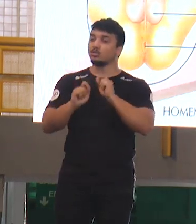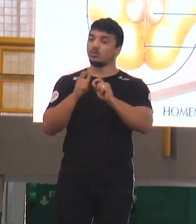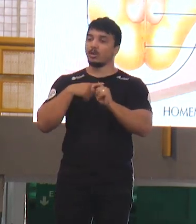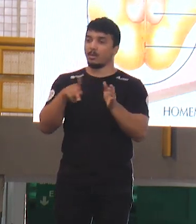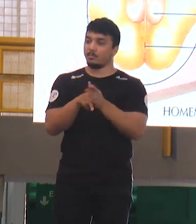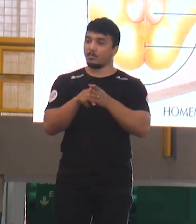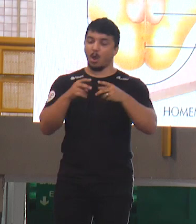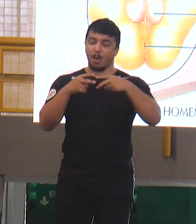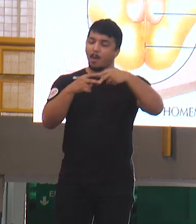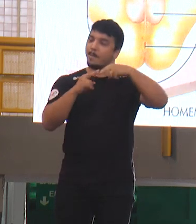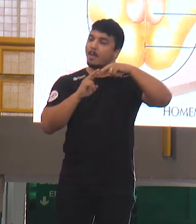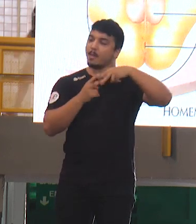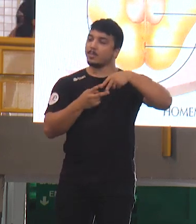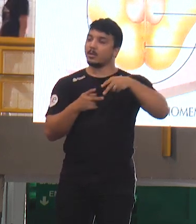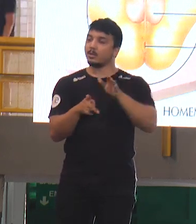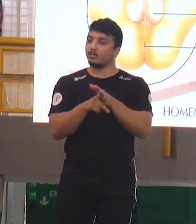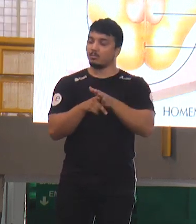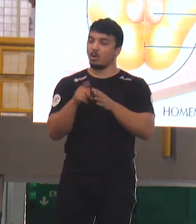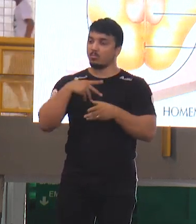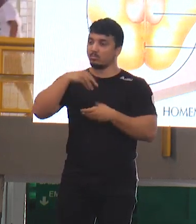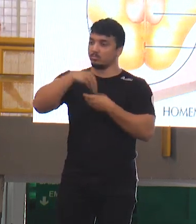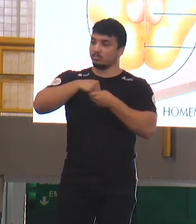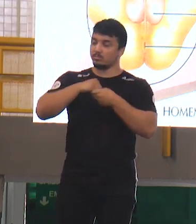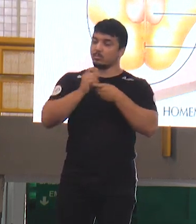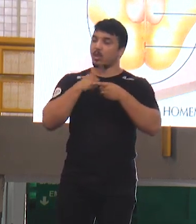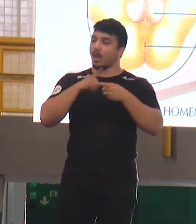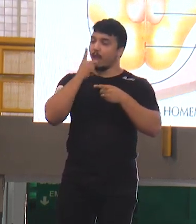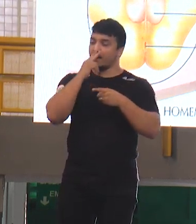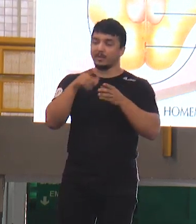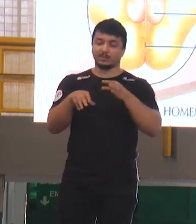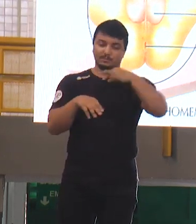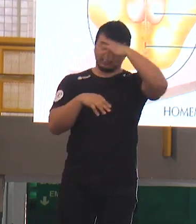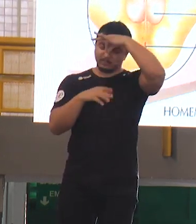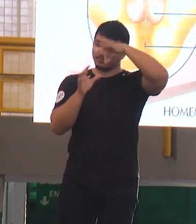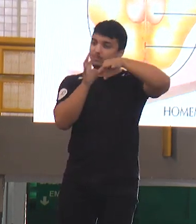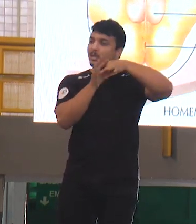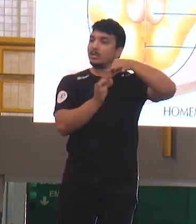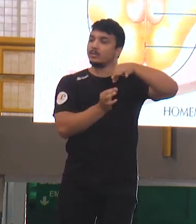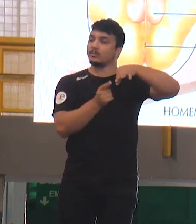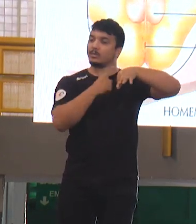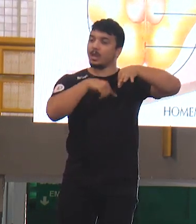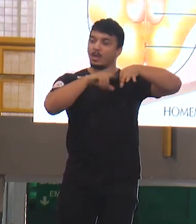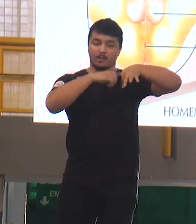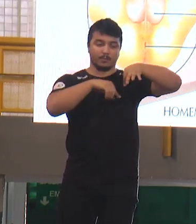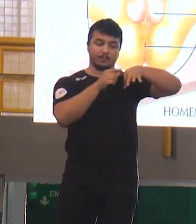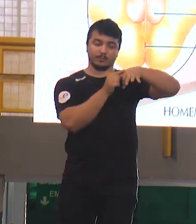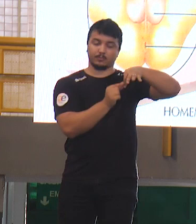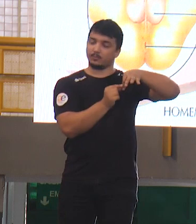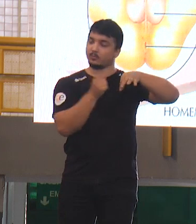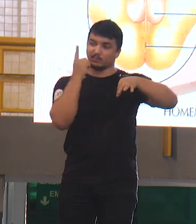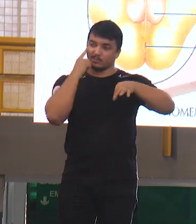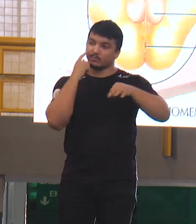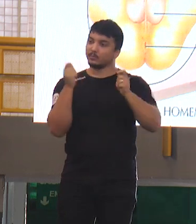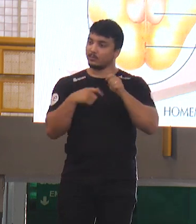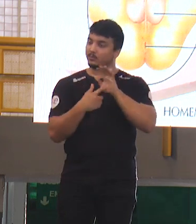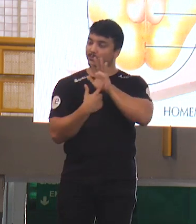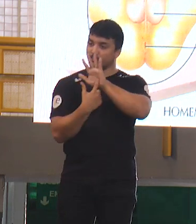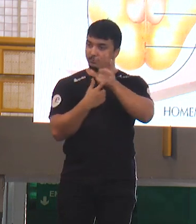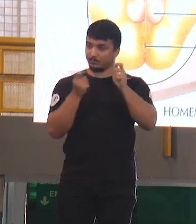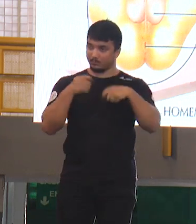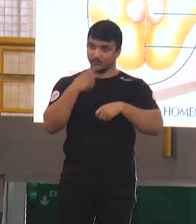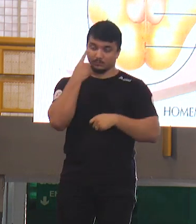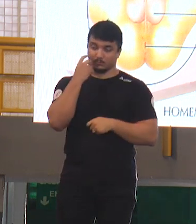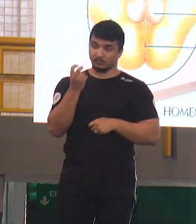da membrana que vai formar os pequenos lábios. E daí você pode observar também nesse mecanismo.